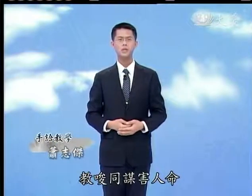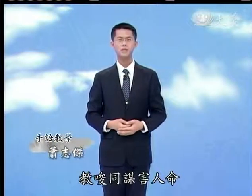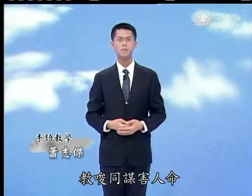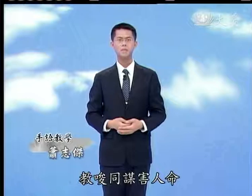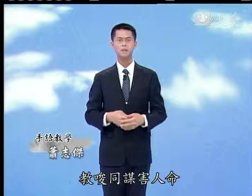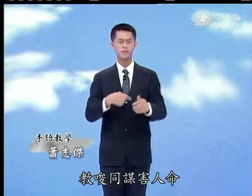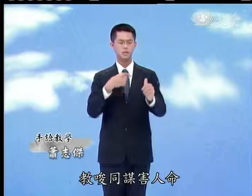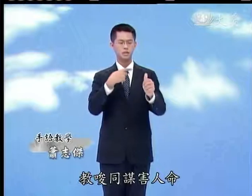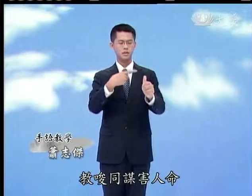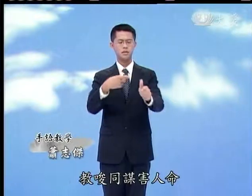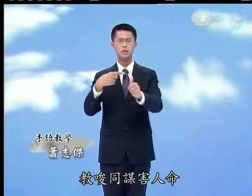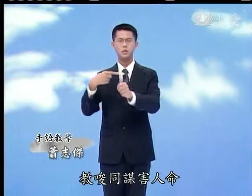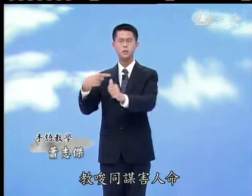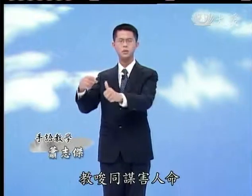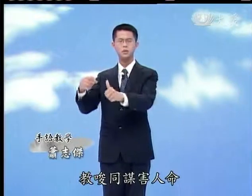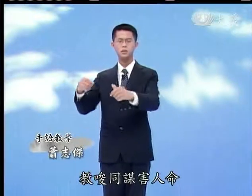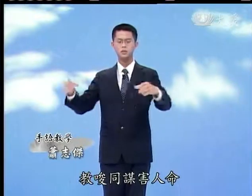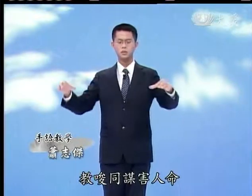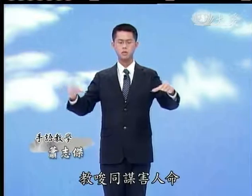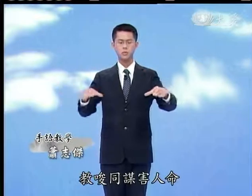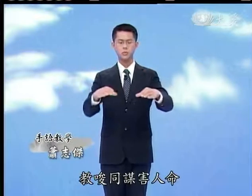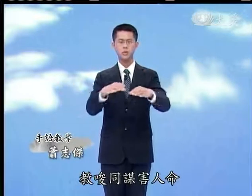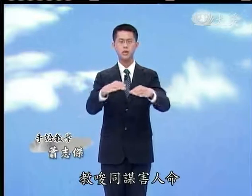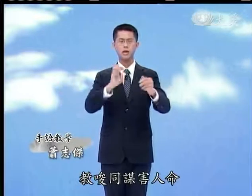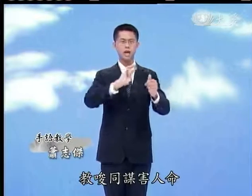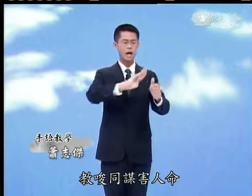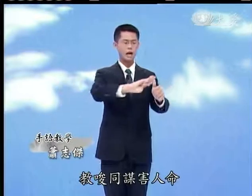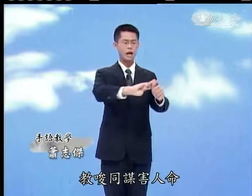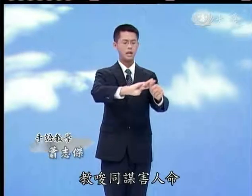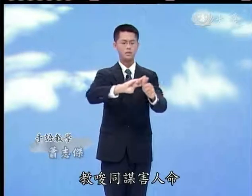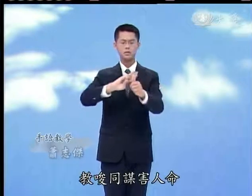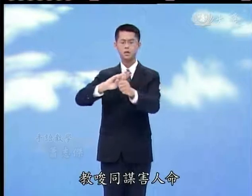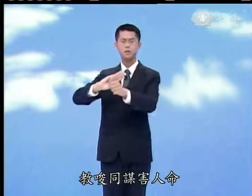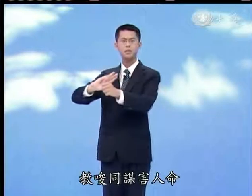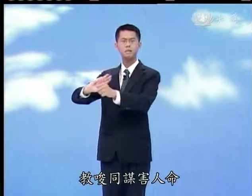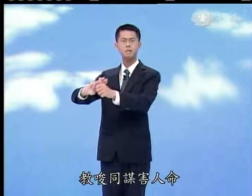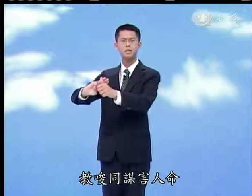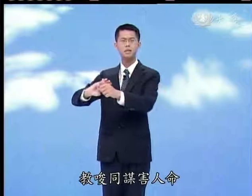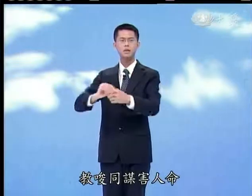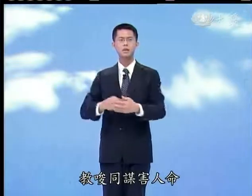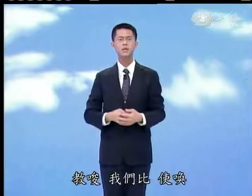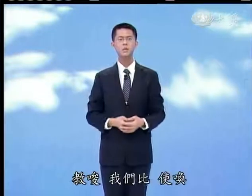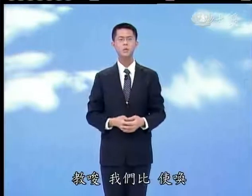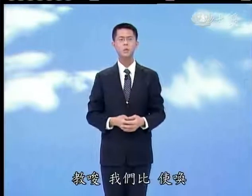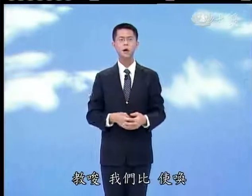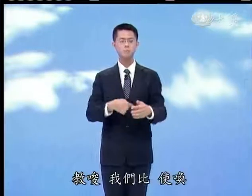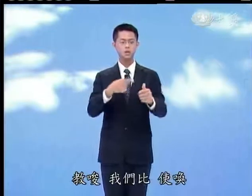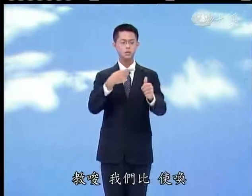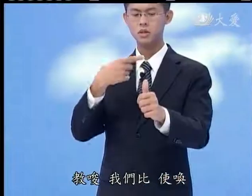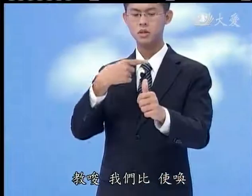人命，教唆同谋害人命。教唆的话，我们比就是